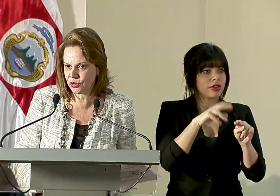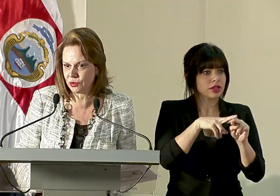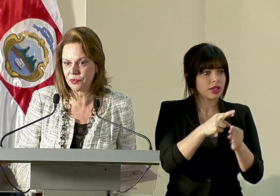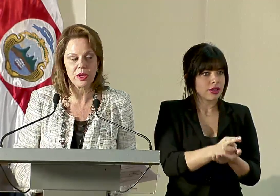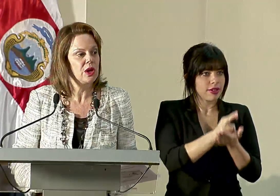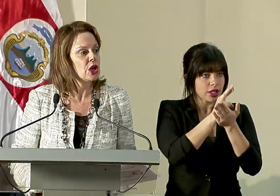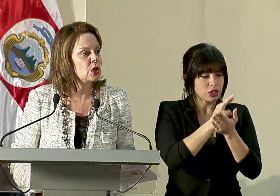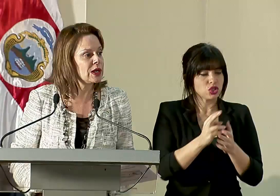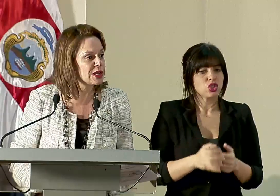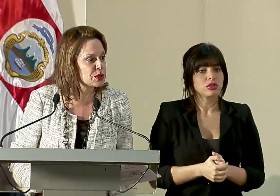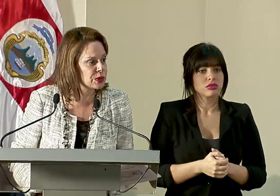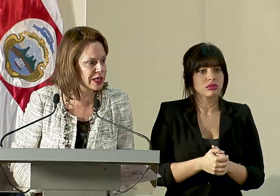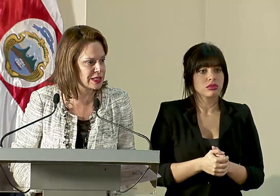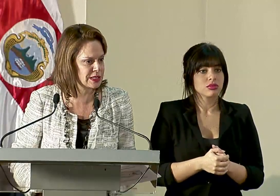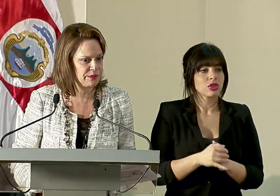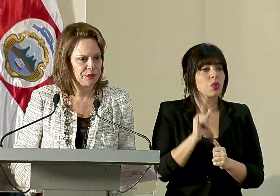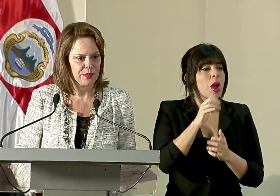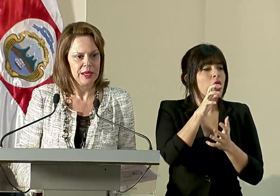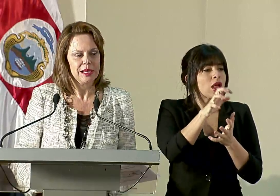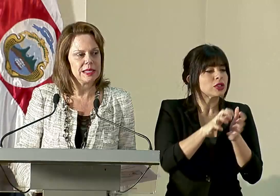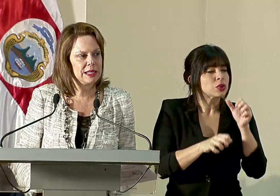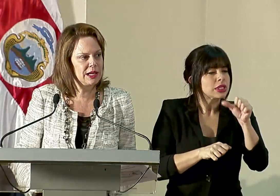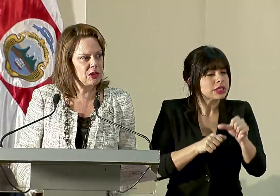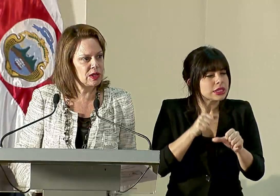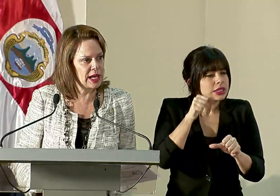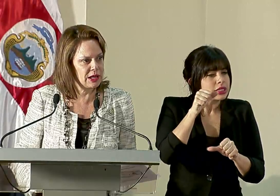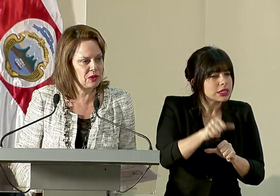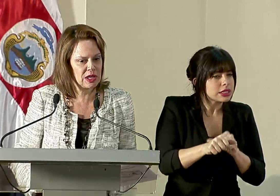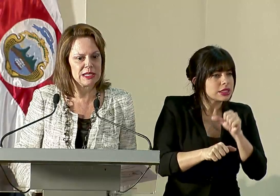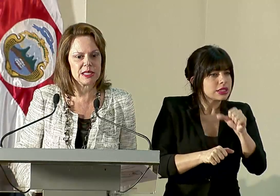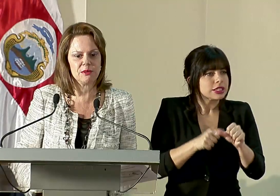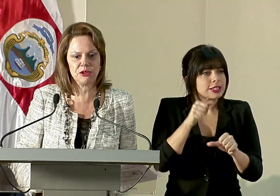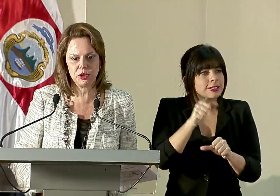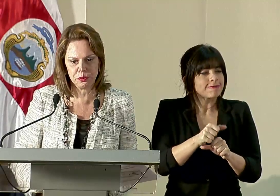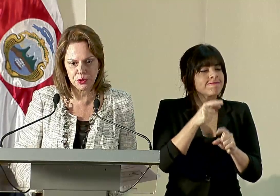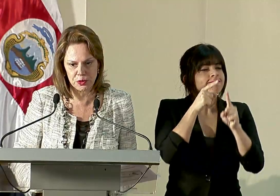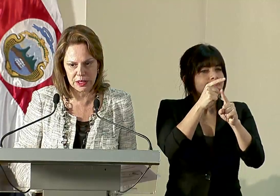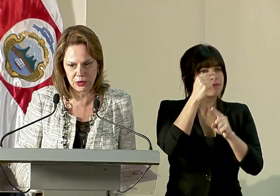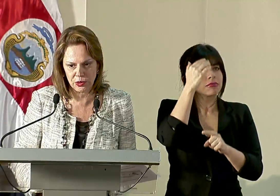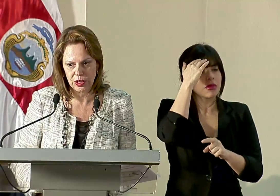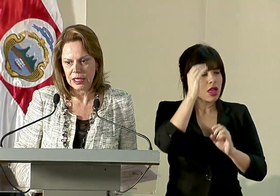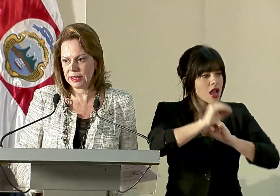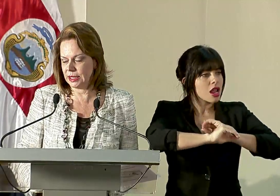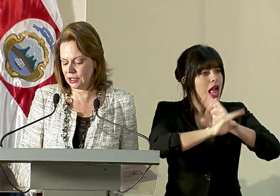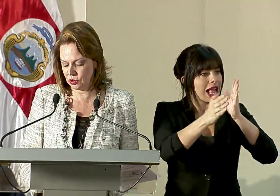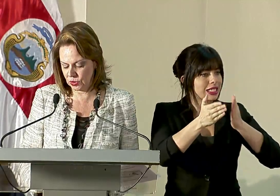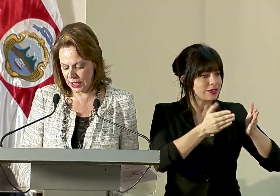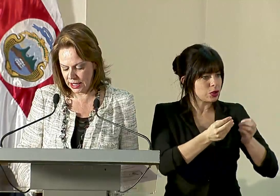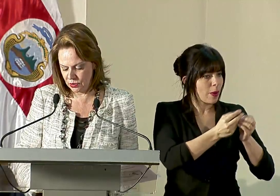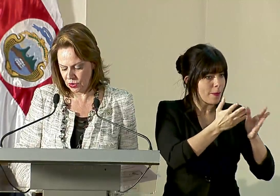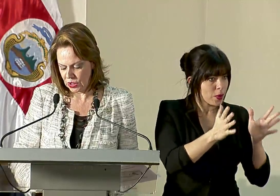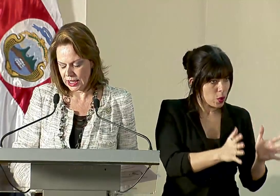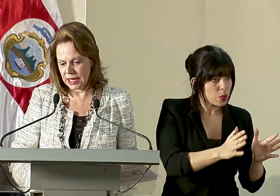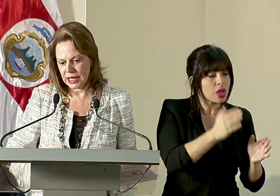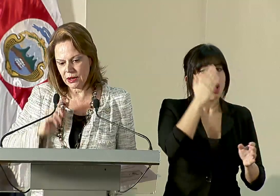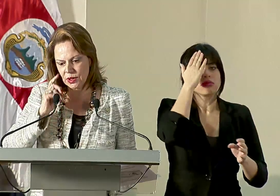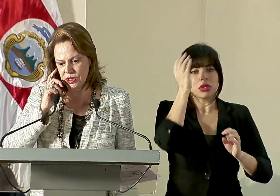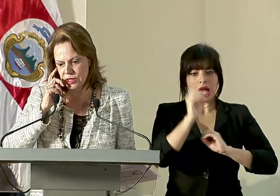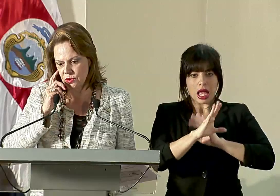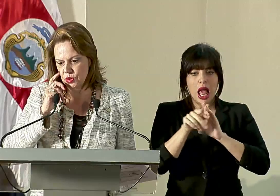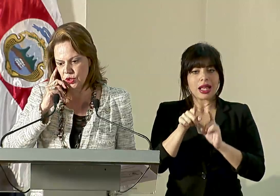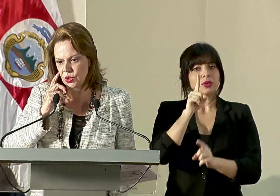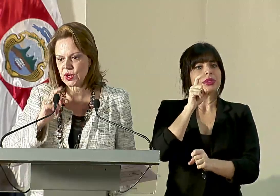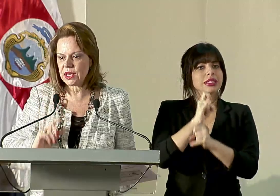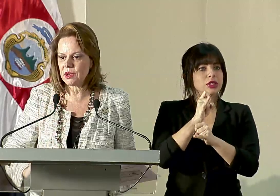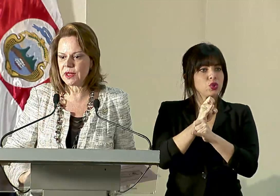Rehabilitación, con las uñas, teniendo claro el servicio público, teniendo claro que era